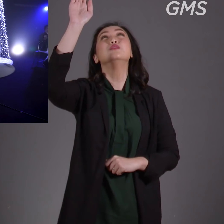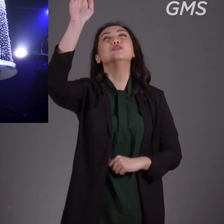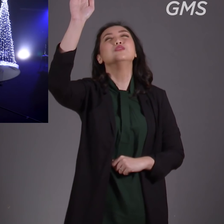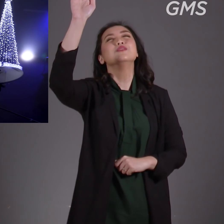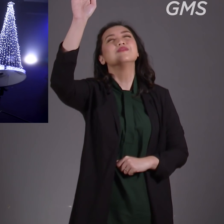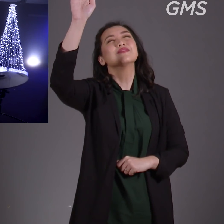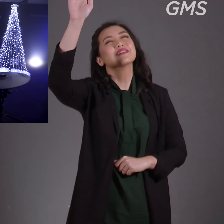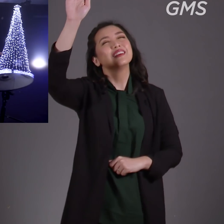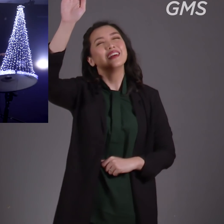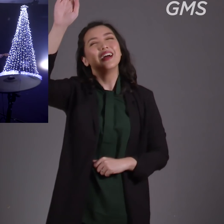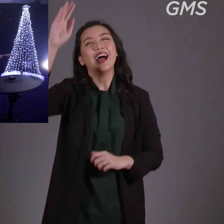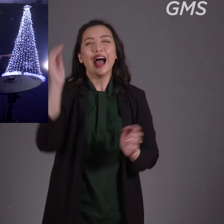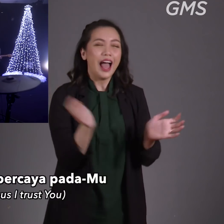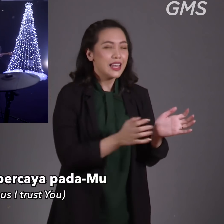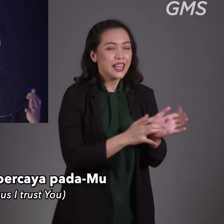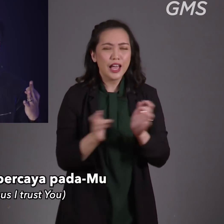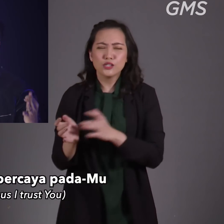padamu. Yesus, ku percaya,